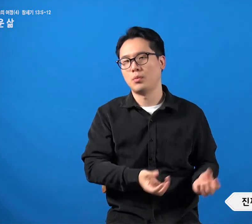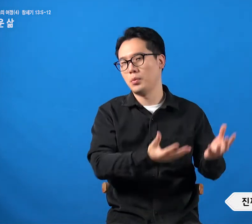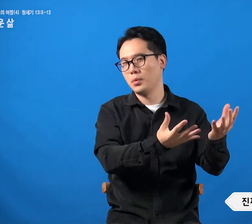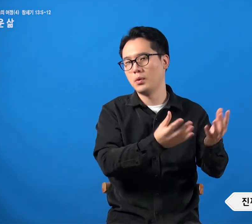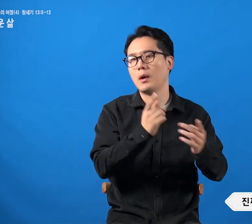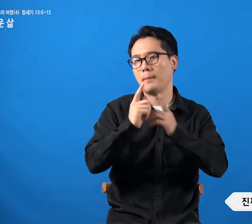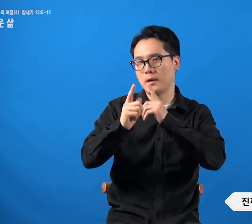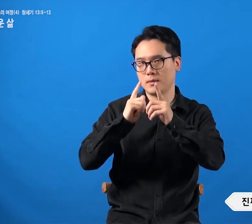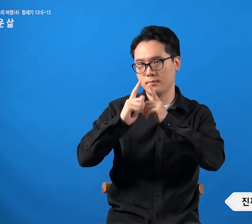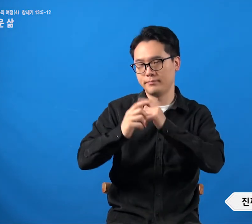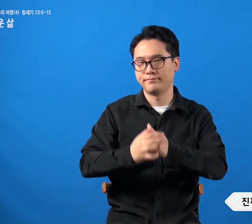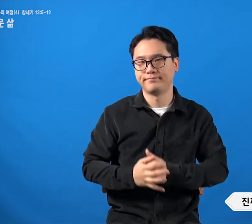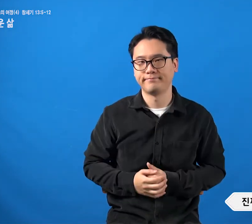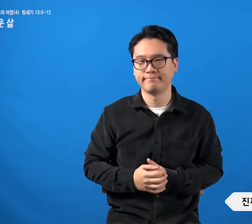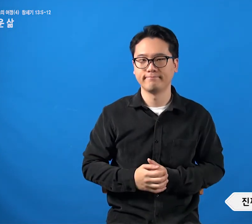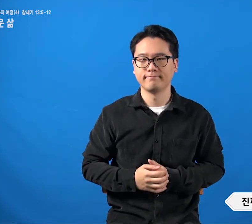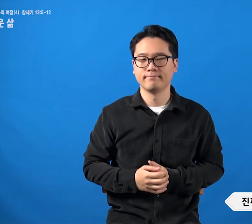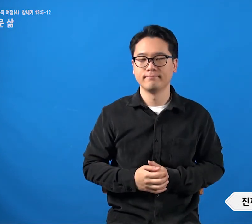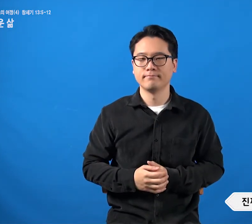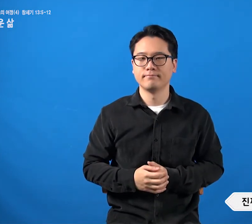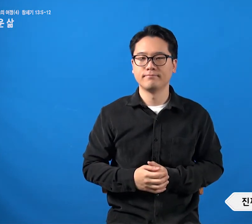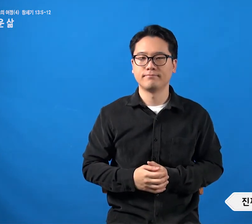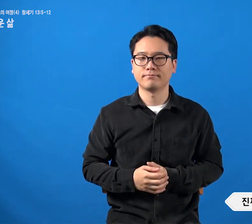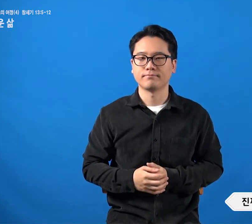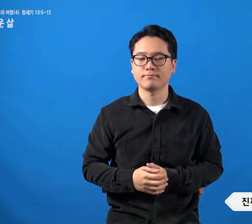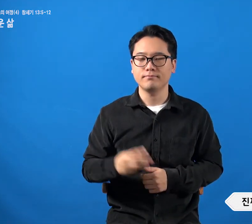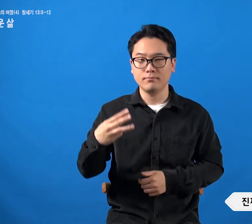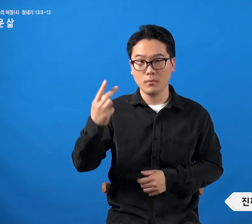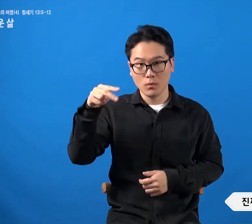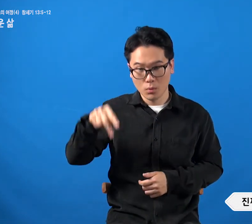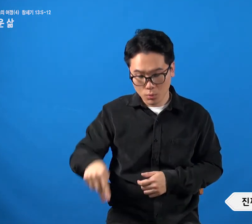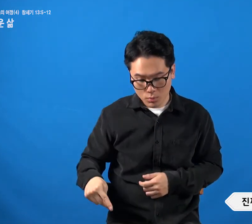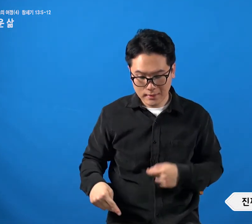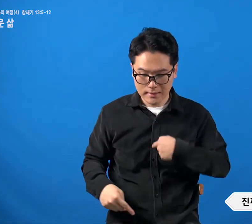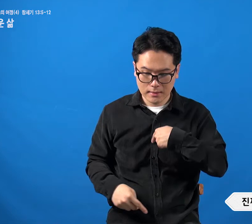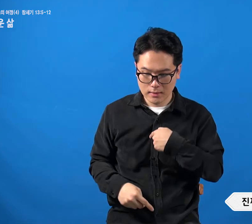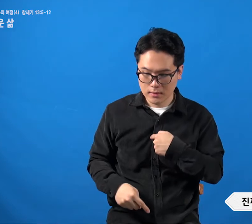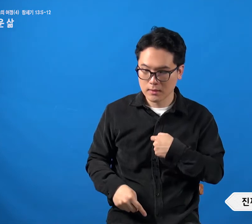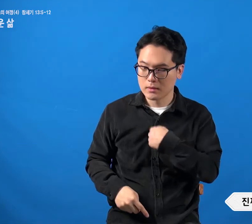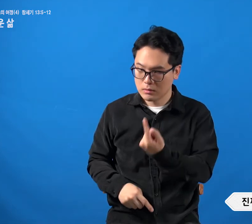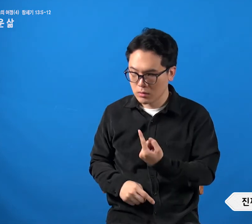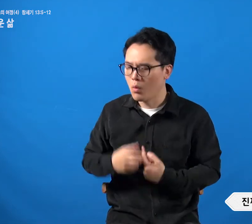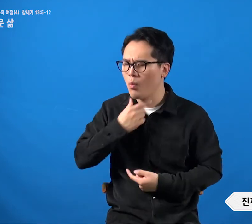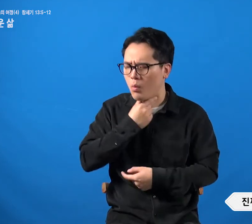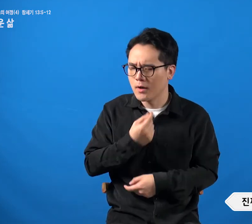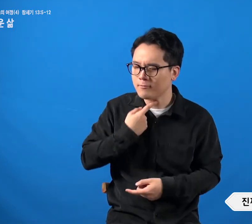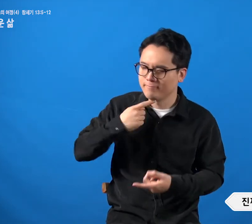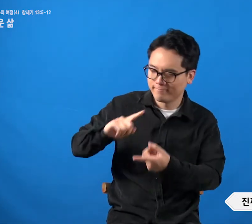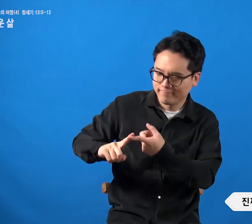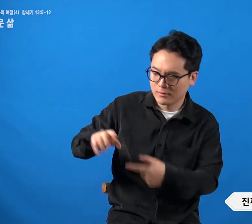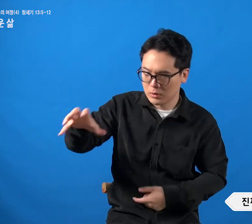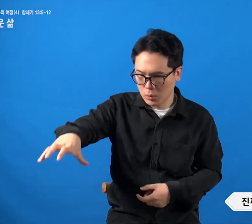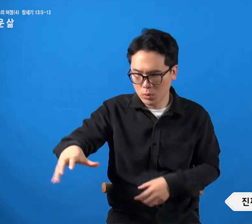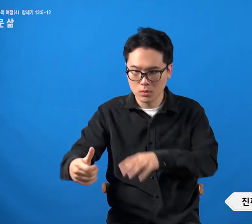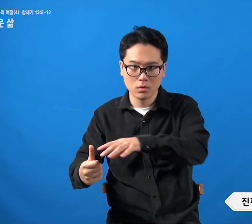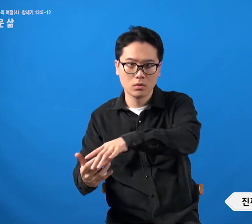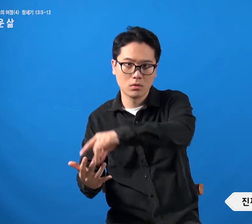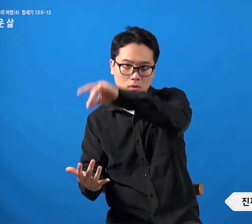봅니다. 그렇습니다. 롯은 자기가 원하는 것을 선택했지만 아브라함은